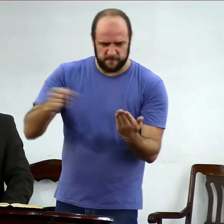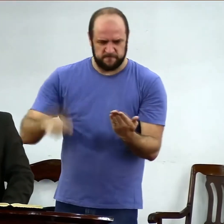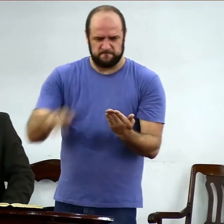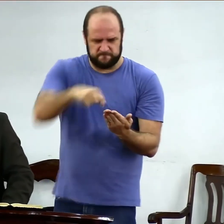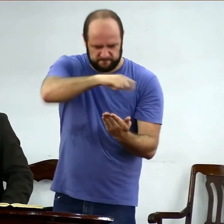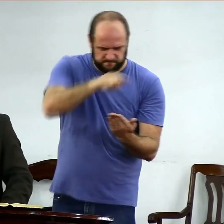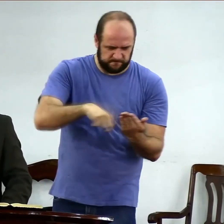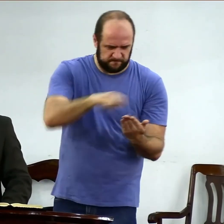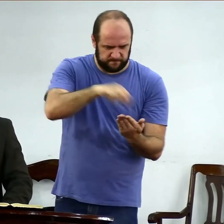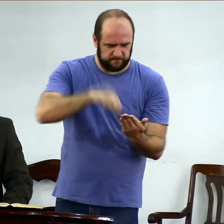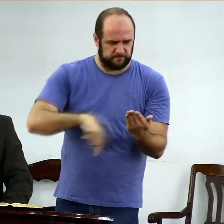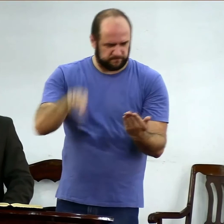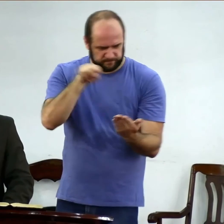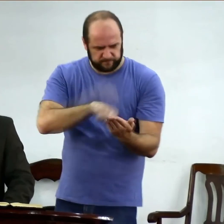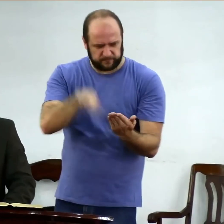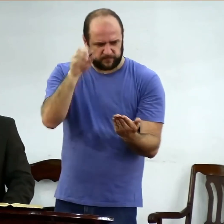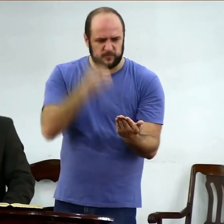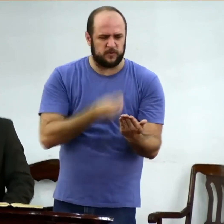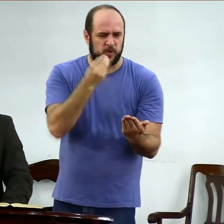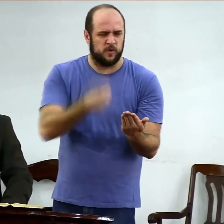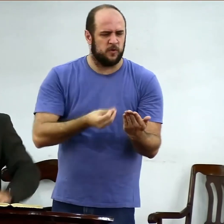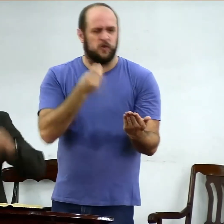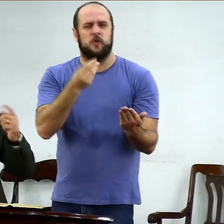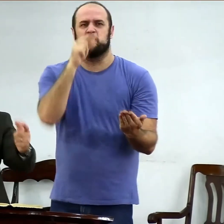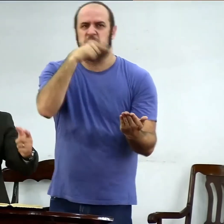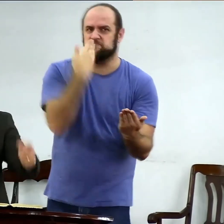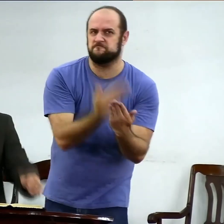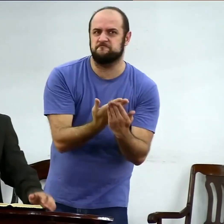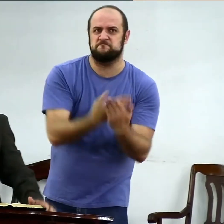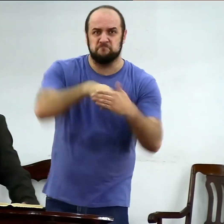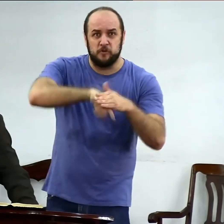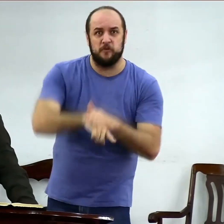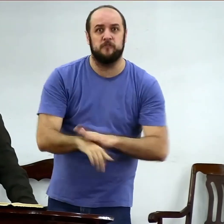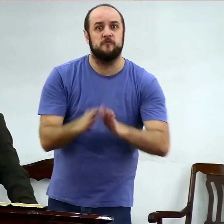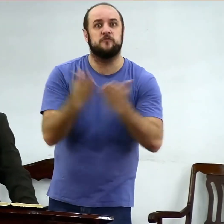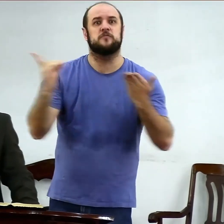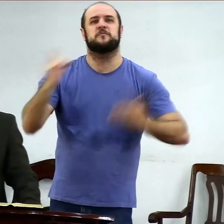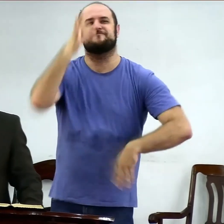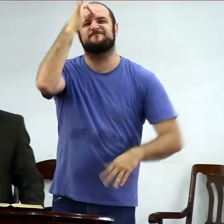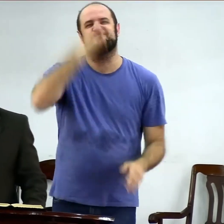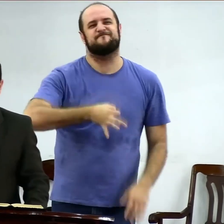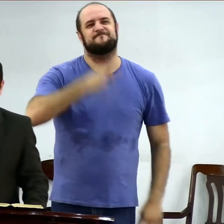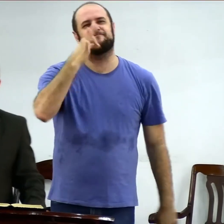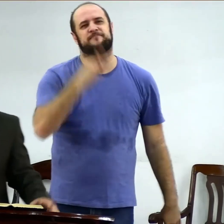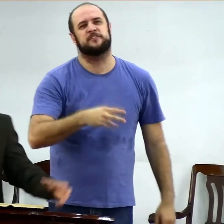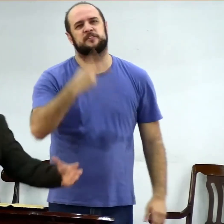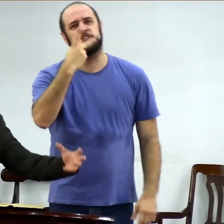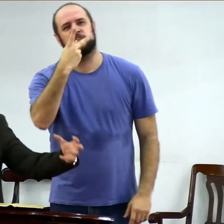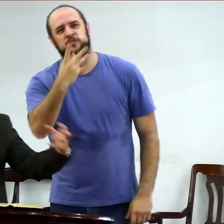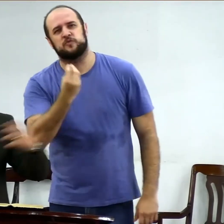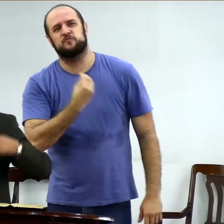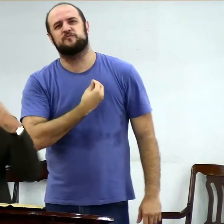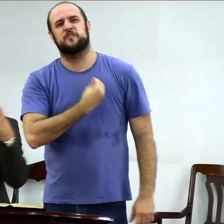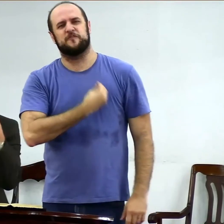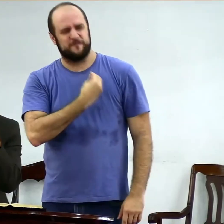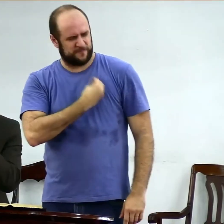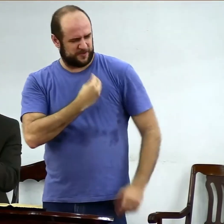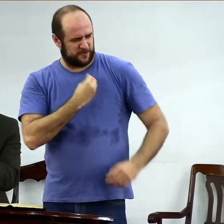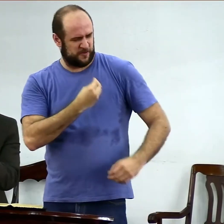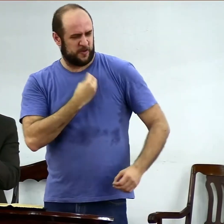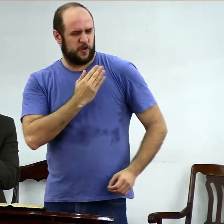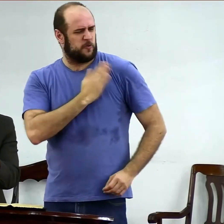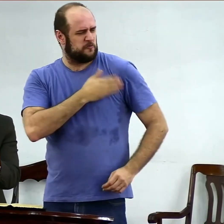fazer perguntas intuitivas, o que, como, onde, porquê, tenho certeza, meu irmão, você vai conseguir trazer para o teu coração